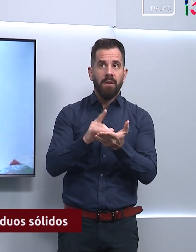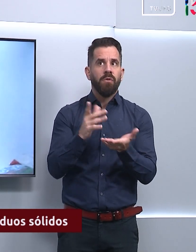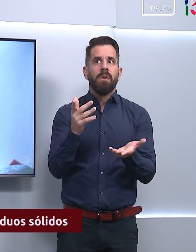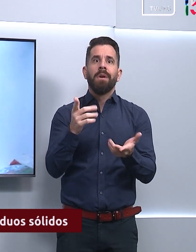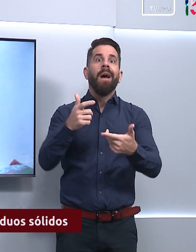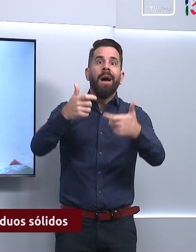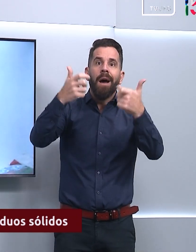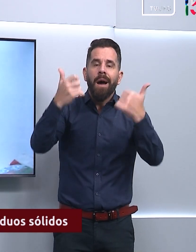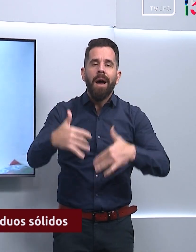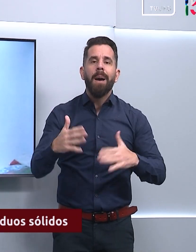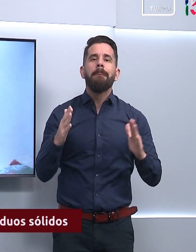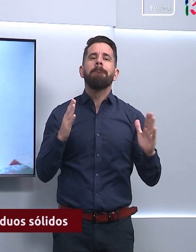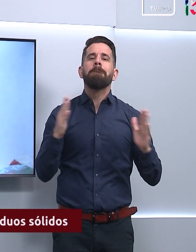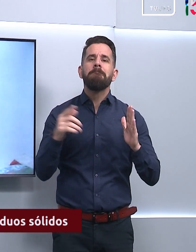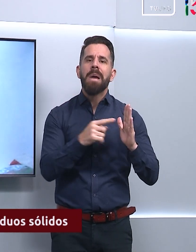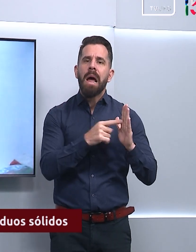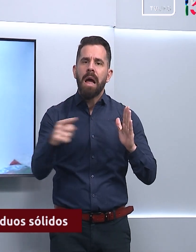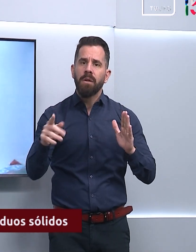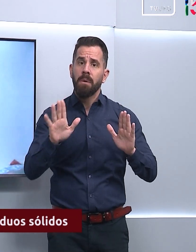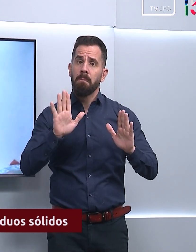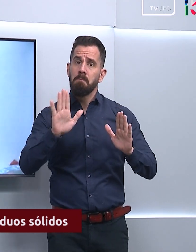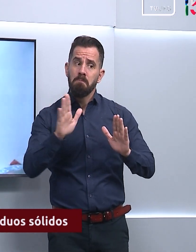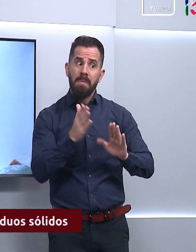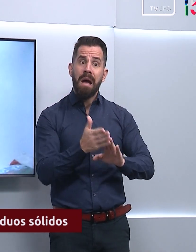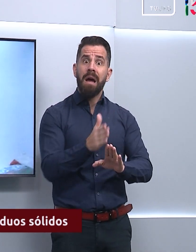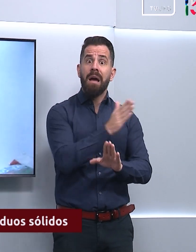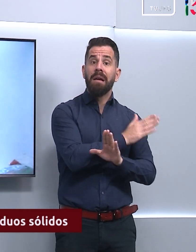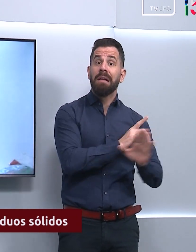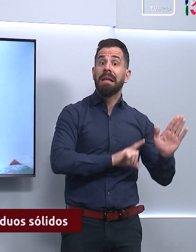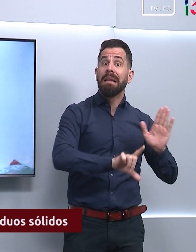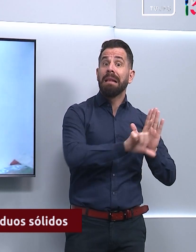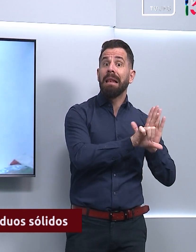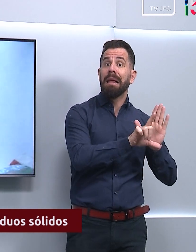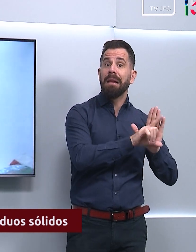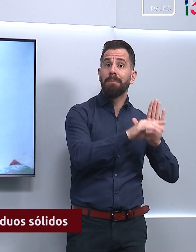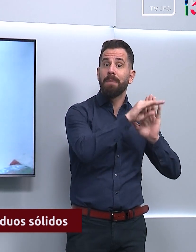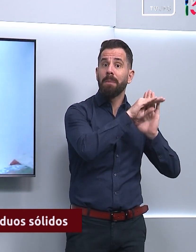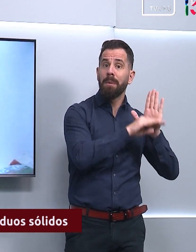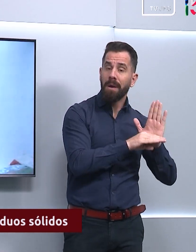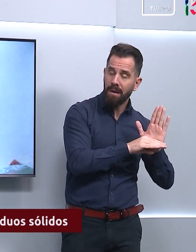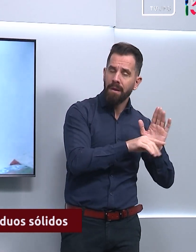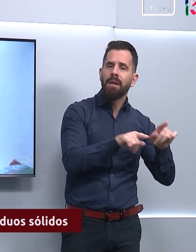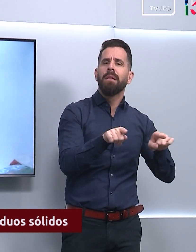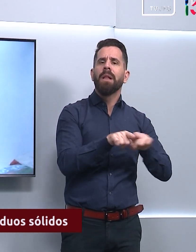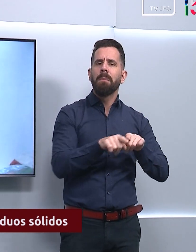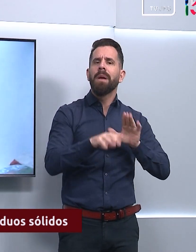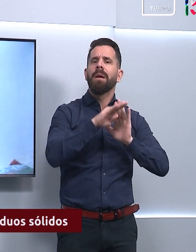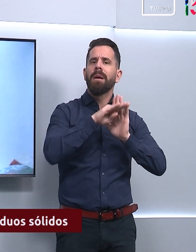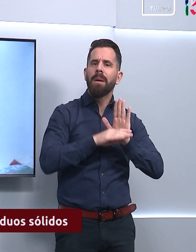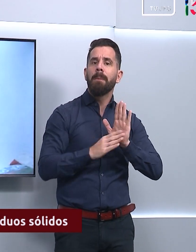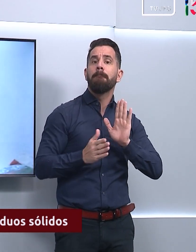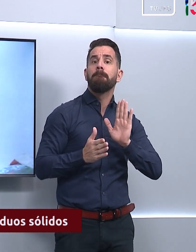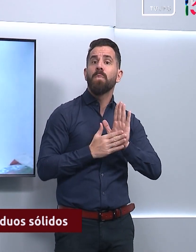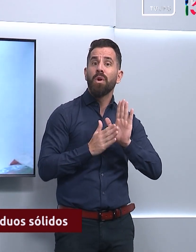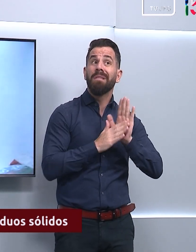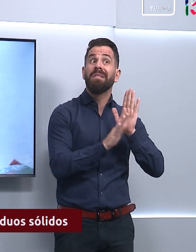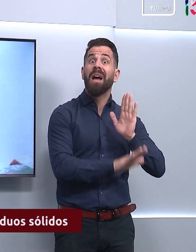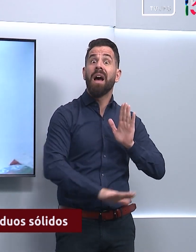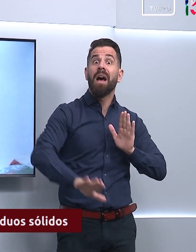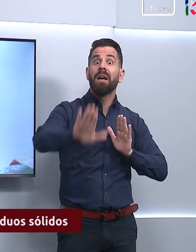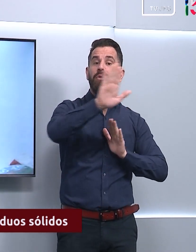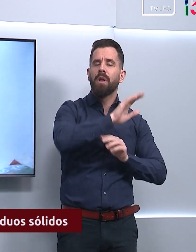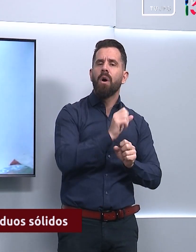obrigatoriedade da legislação, primeiro da Política Nacional de Resíduos Sólidos, que é de 2010, e